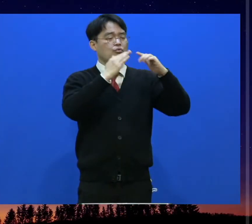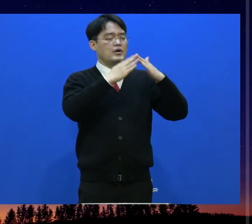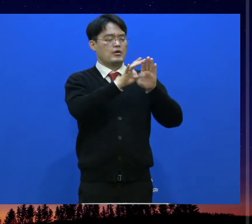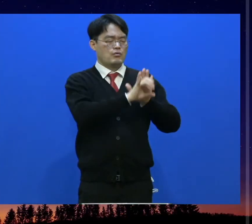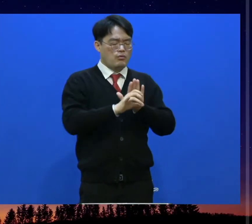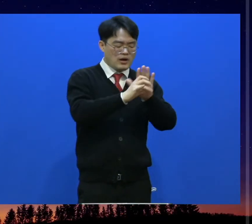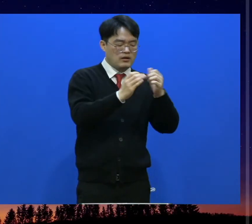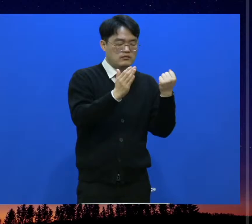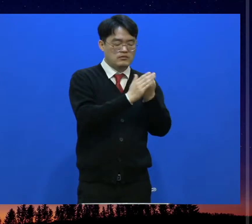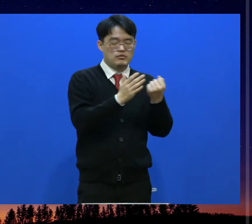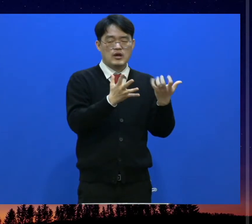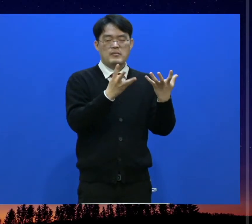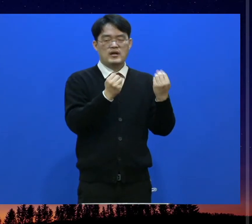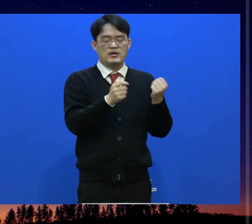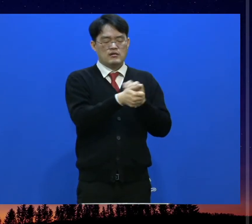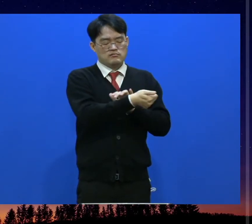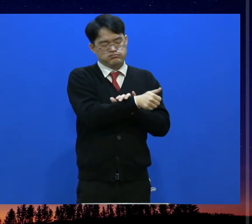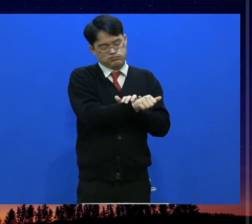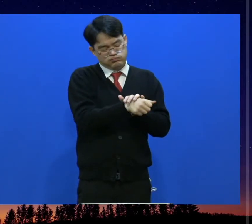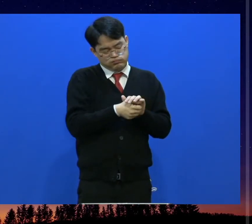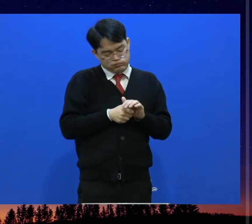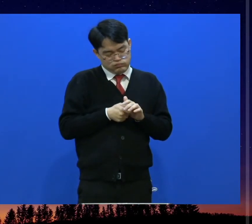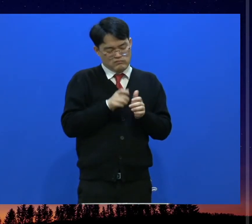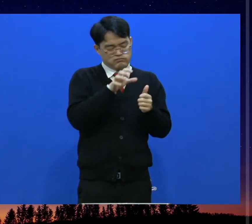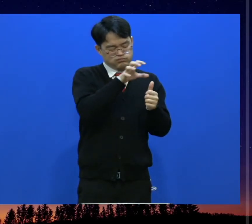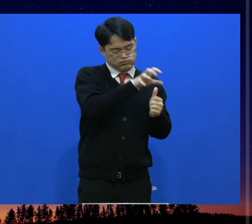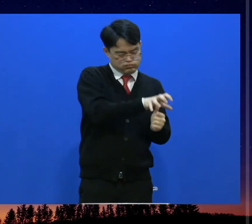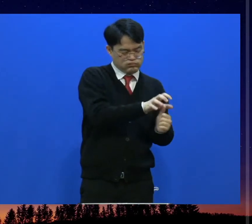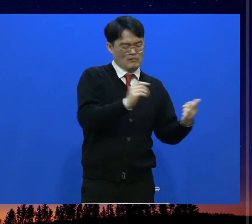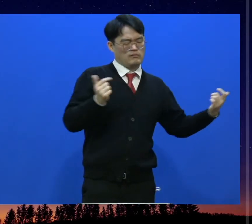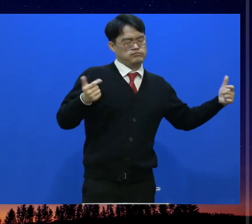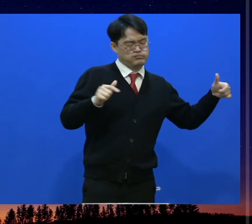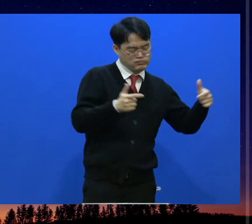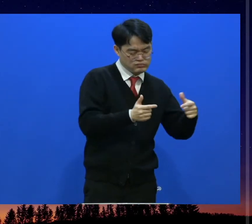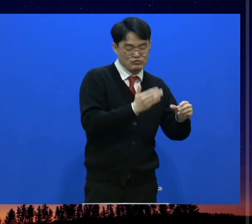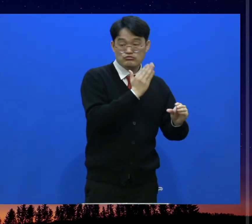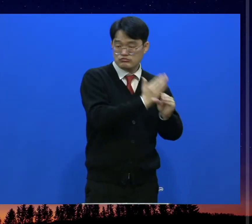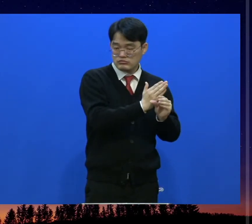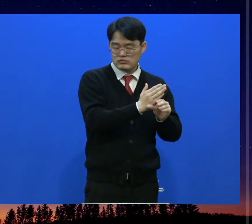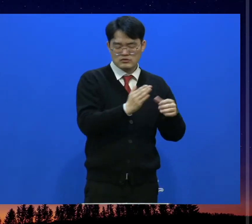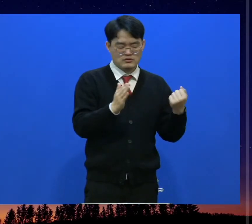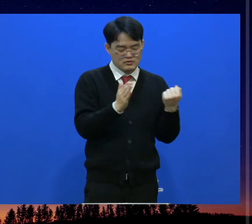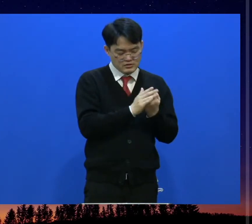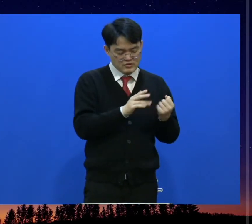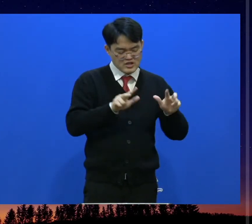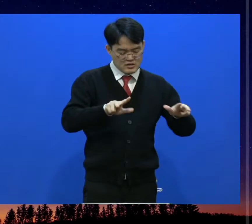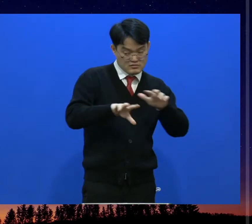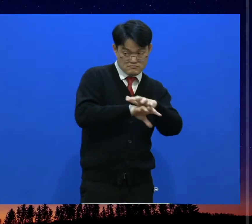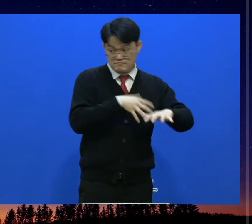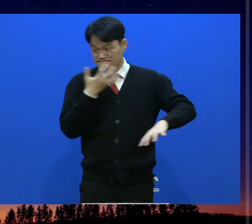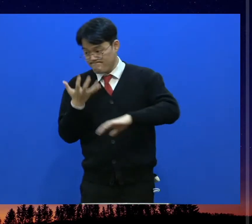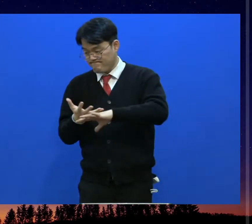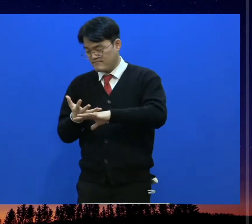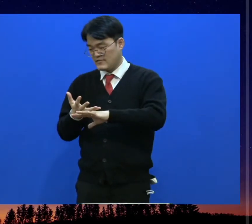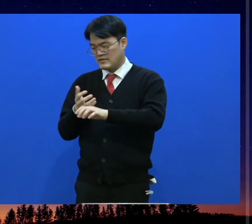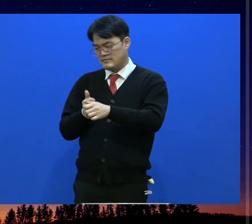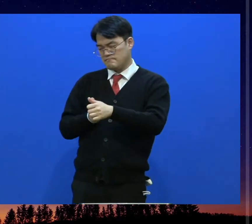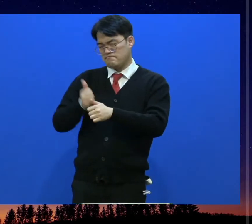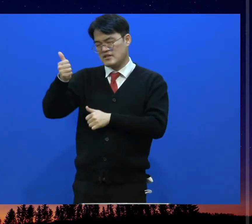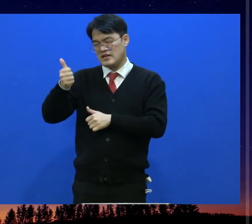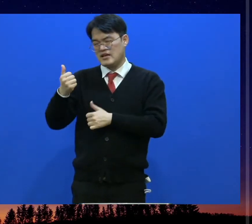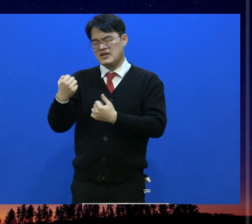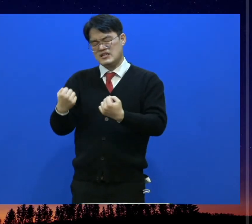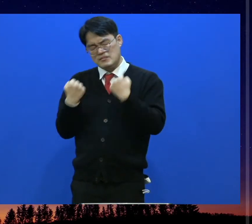그래서 이제 지금 전환점, 이 한국 교회가 이제 코로나를 통과하면서 이 전환점에 이